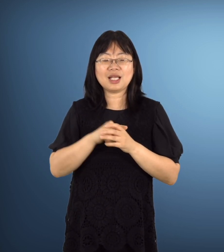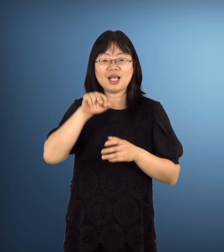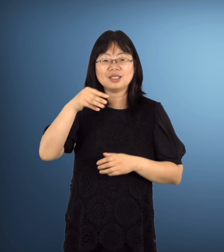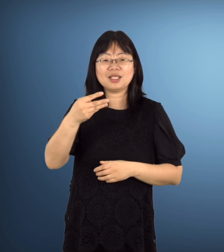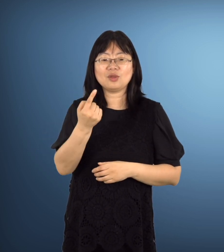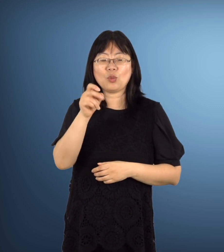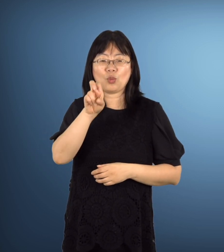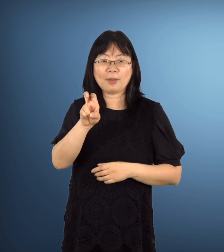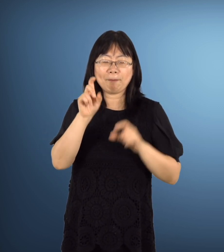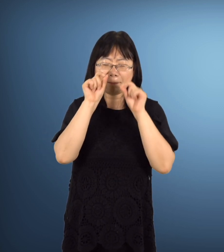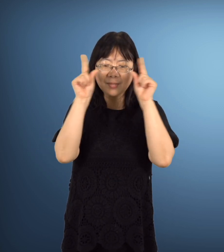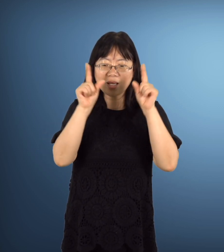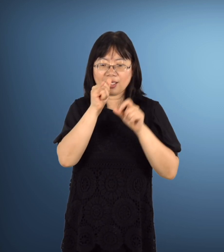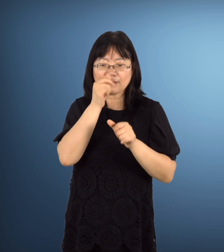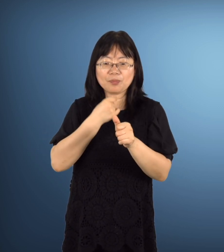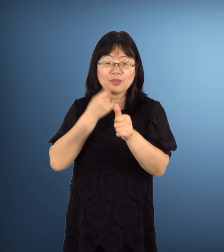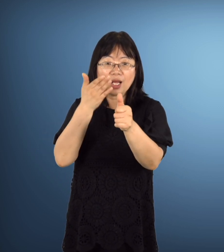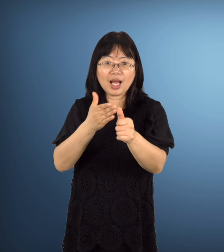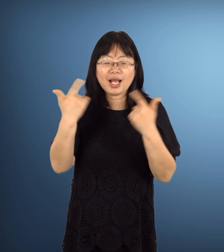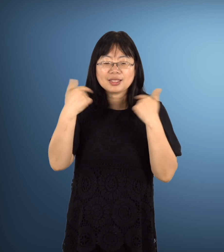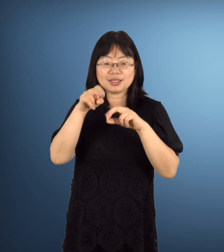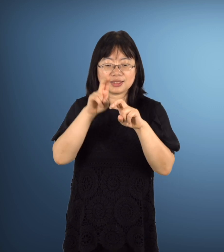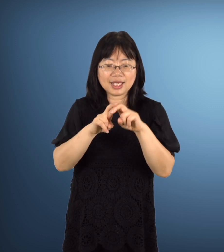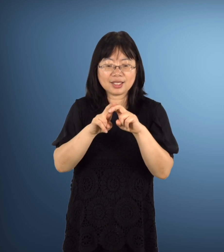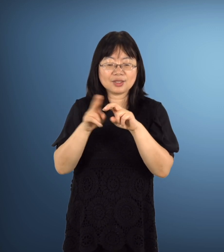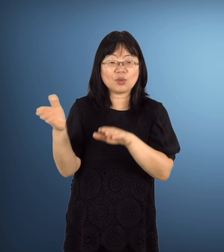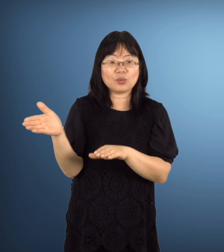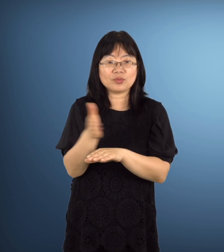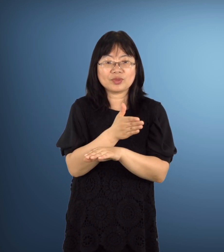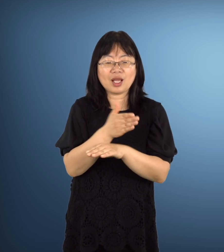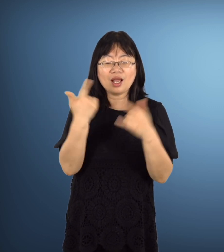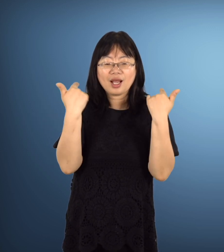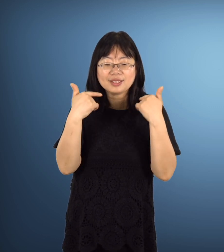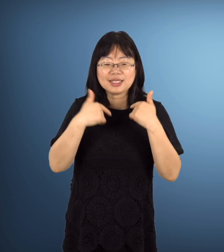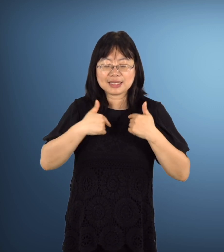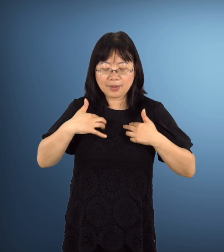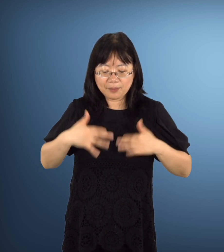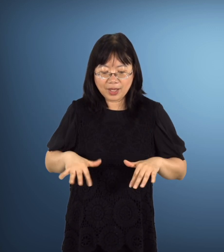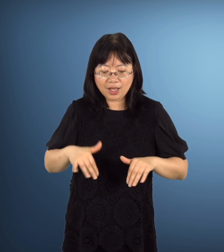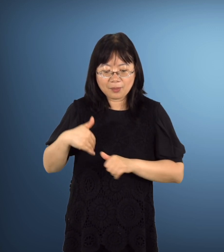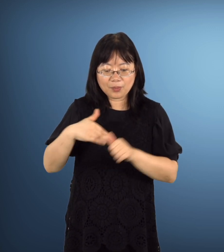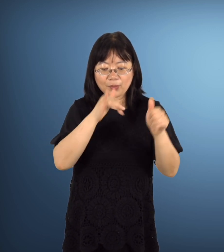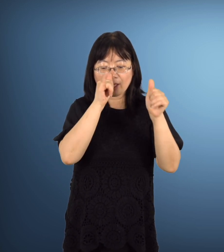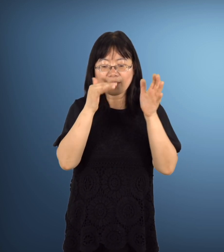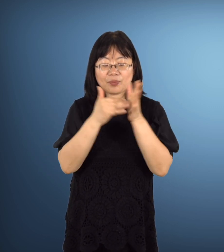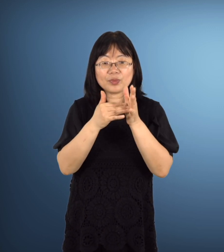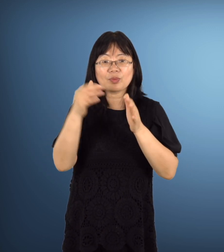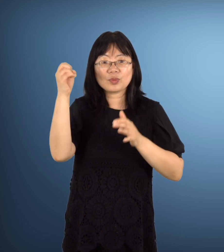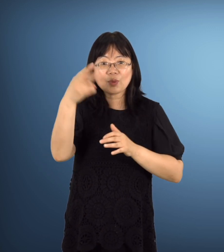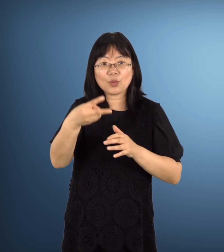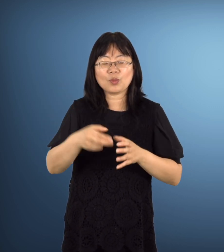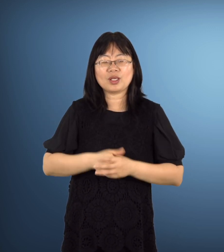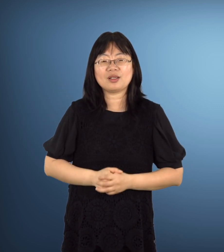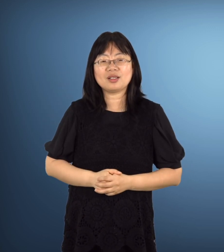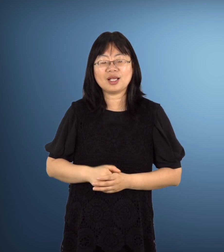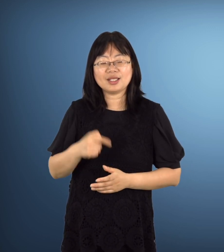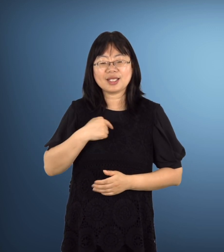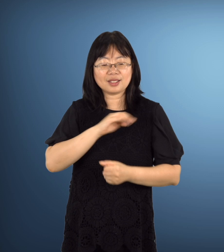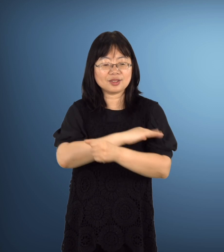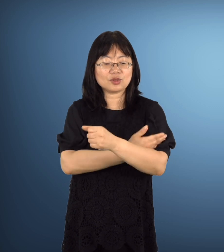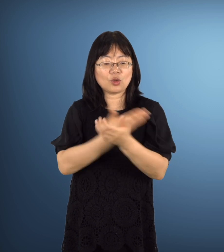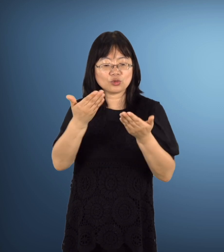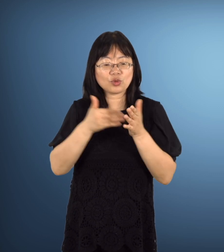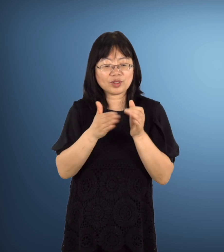실로암이 되기를 원합니다. 항상 그 자리에서 나의 약함이 보내어지고, 내게